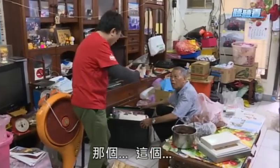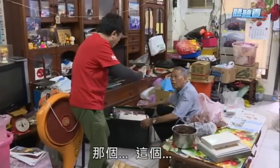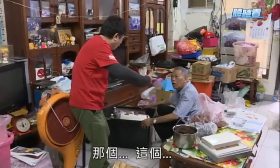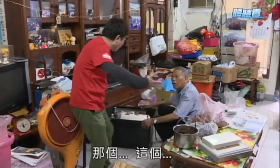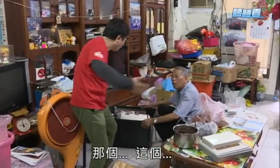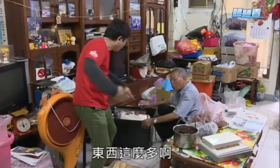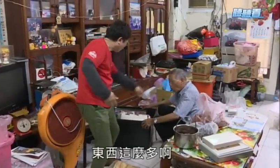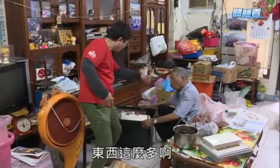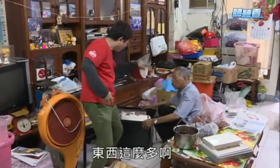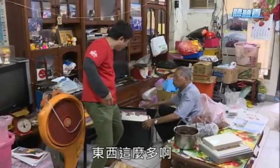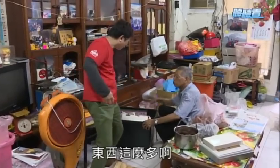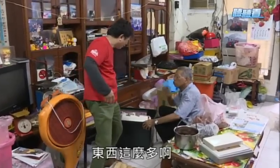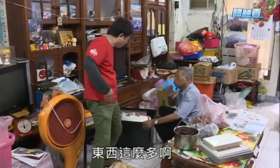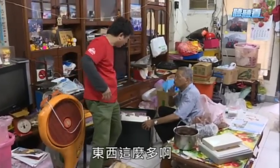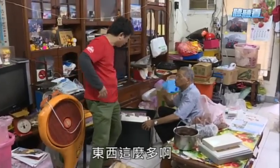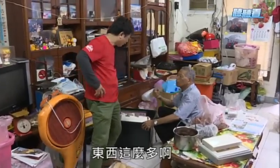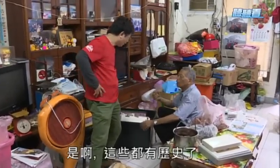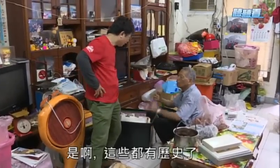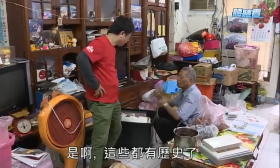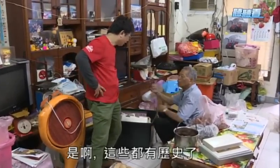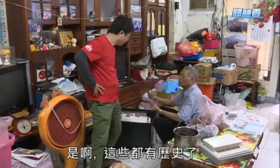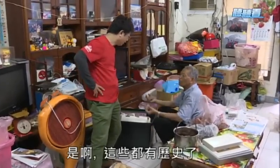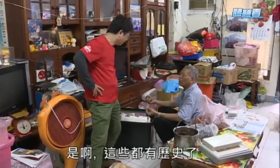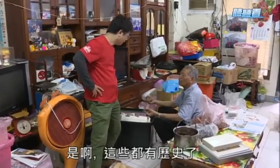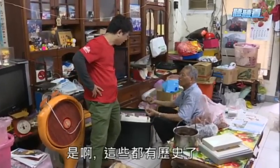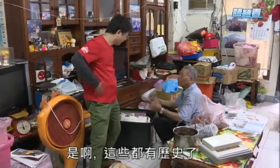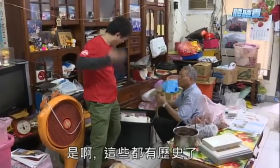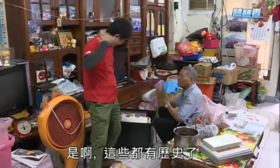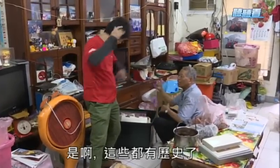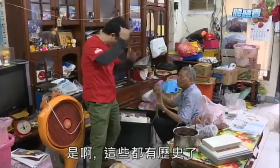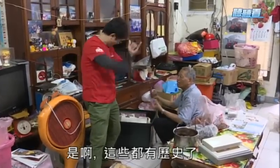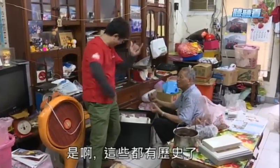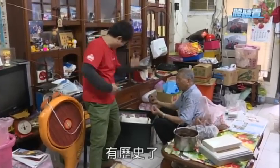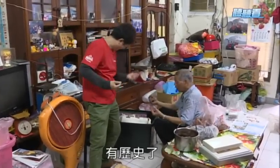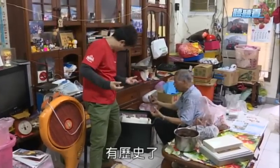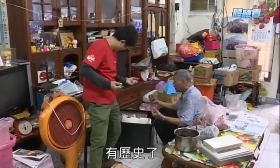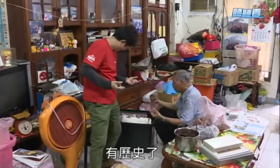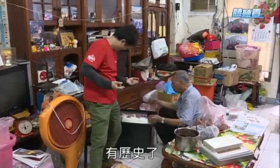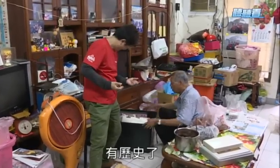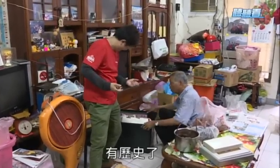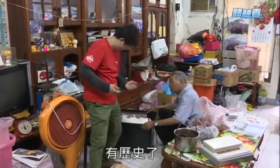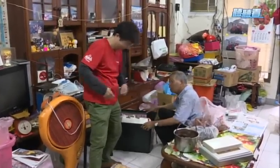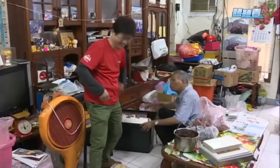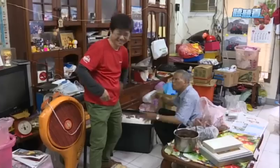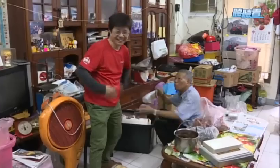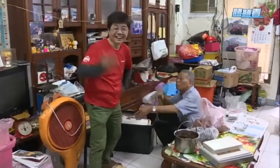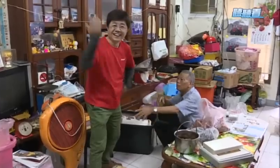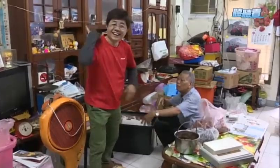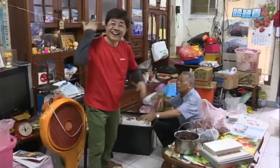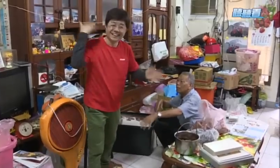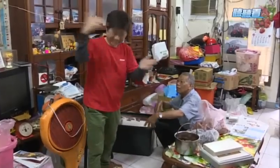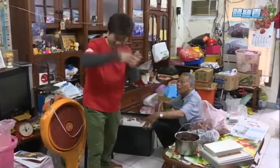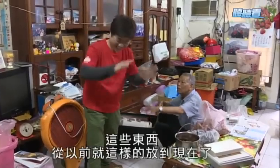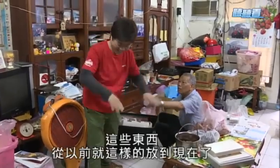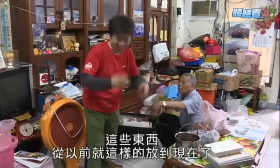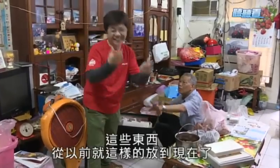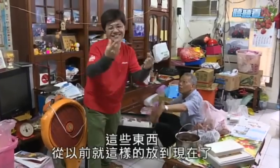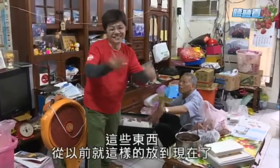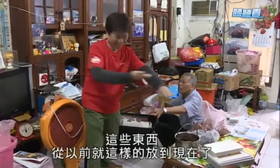这个，哇，东西这么多啊！是啊，这些都有历史了，有历史了。嘿嘿，这些东西啊，从